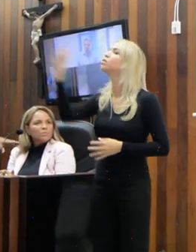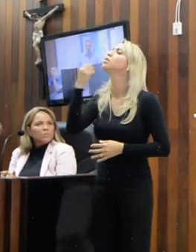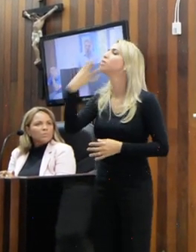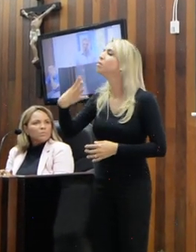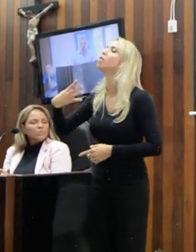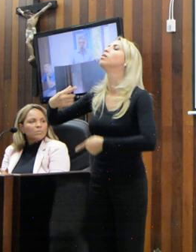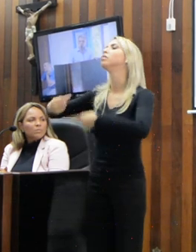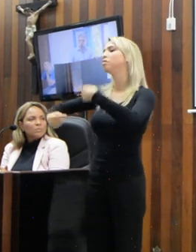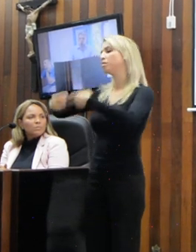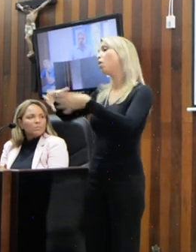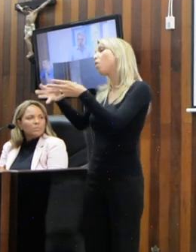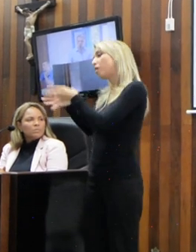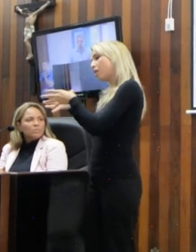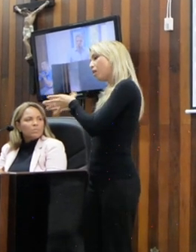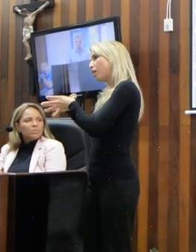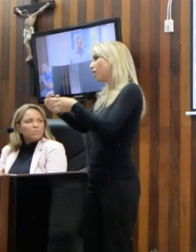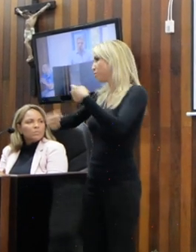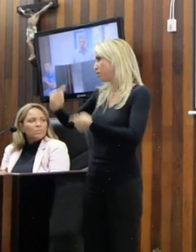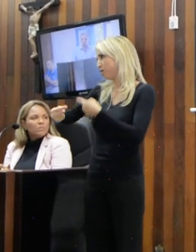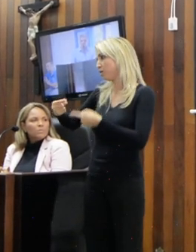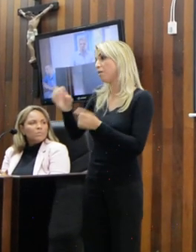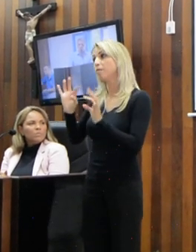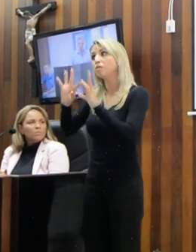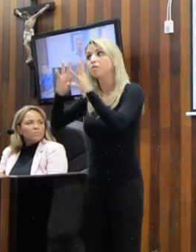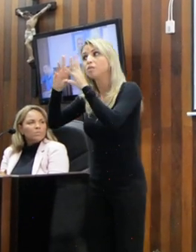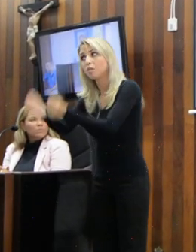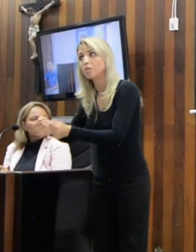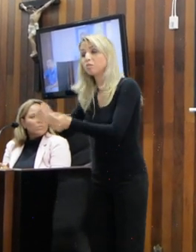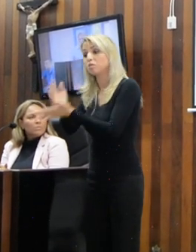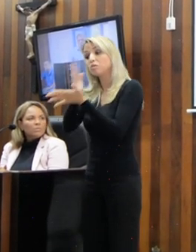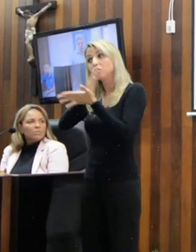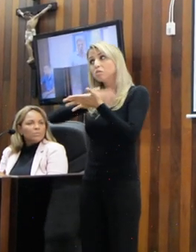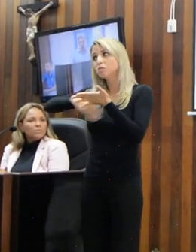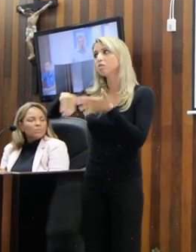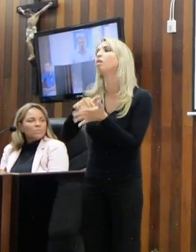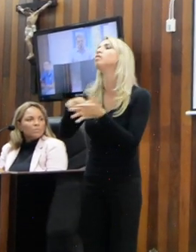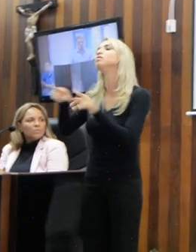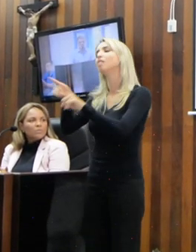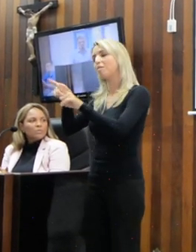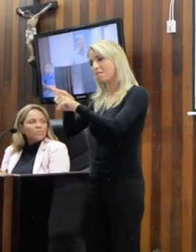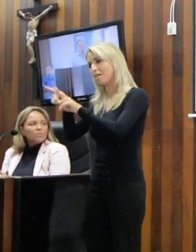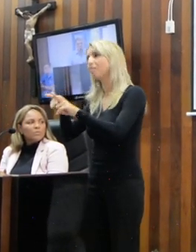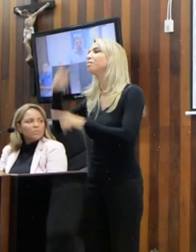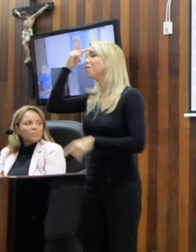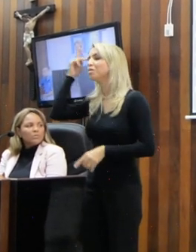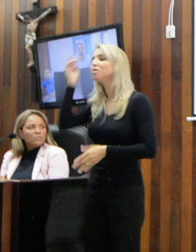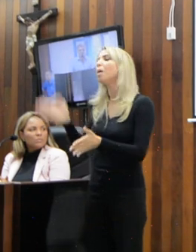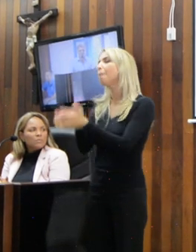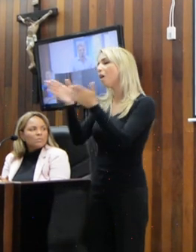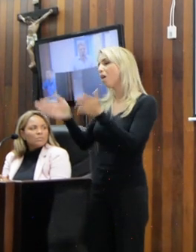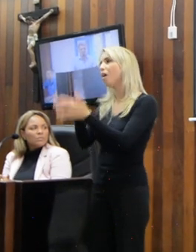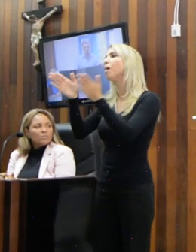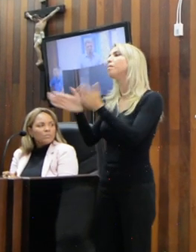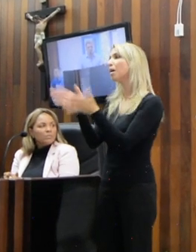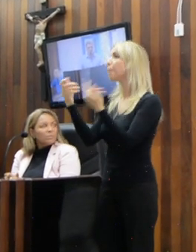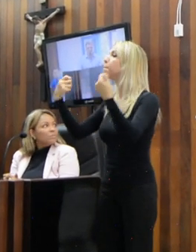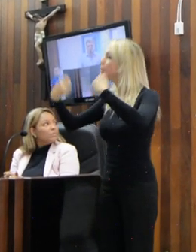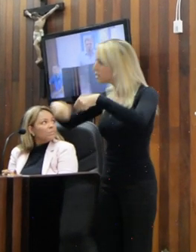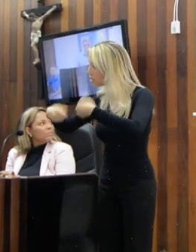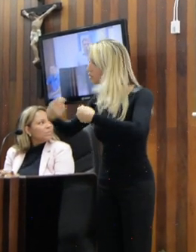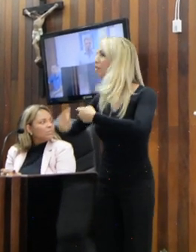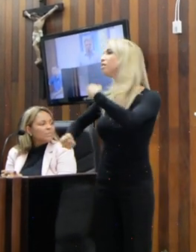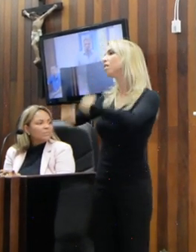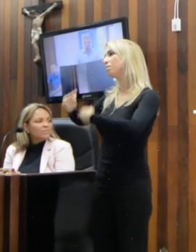política. Todos, principalmente, sobretudo os mais pobres, precisam da política, dependem